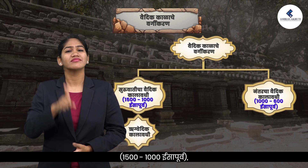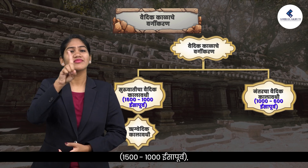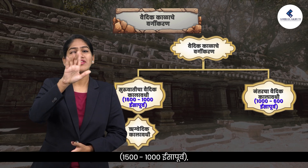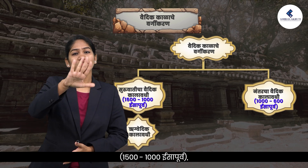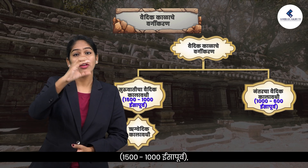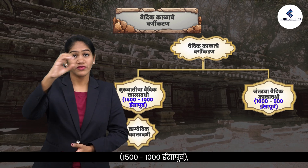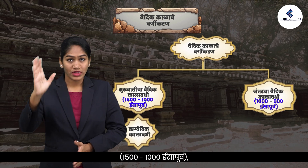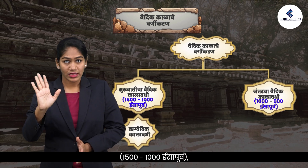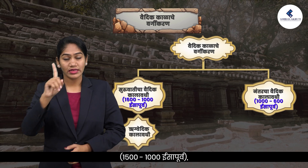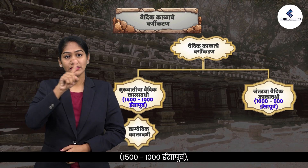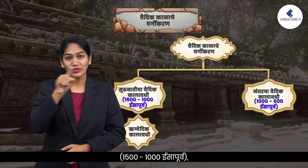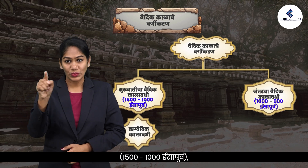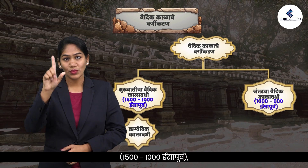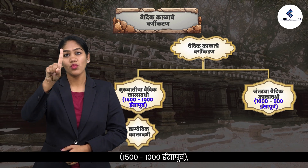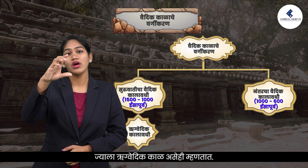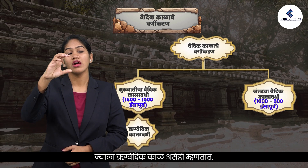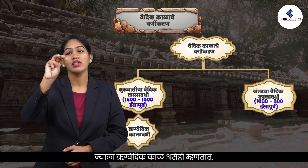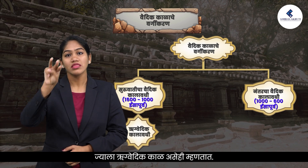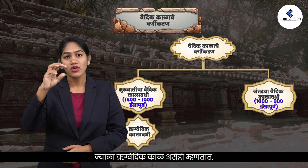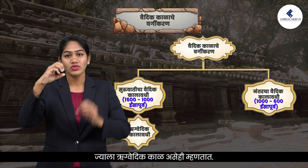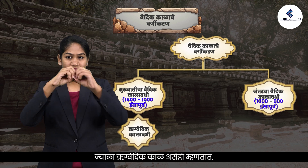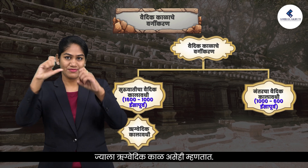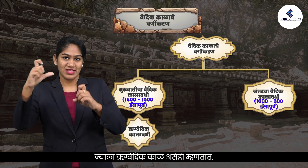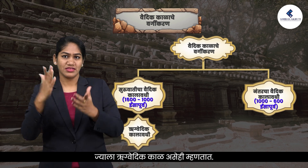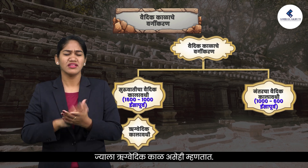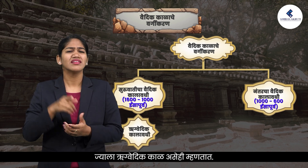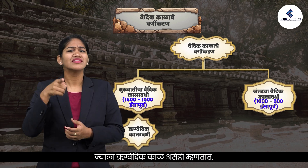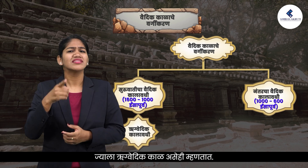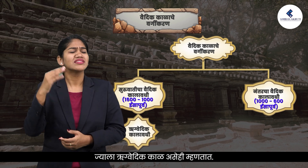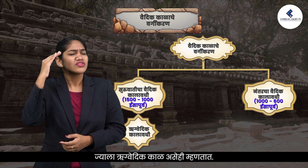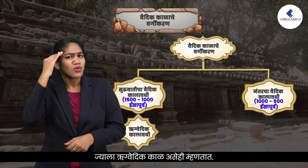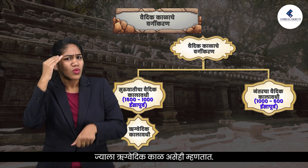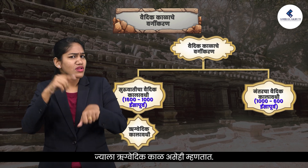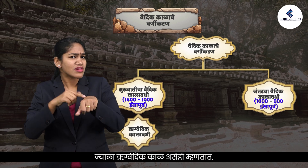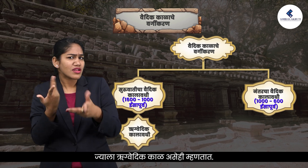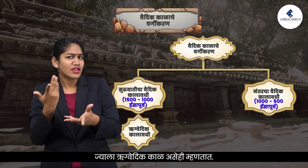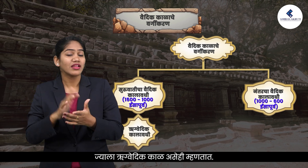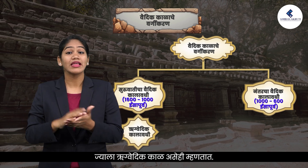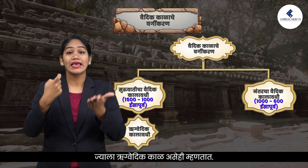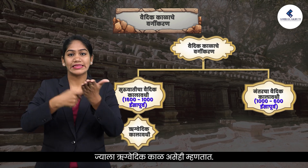1500 ते 1000 इसवी सनापूर्व, ज्याला ऋग्वैदिक काळ असेही म्हणतात.